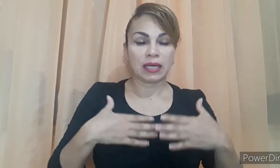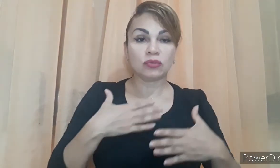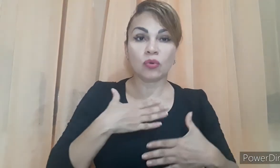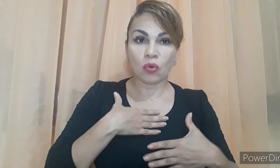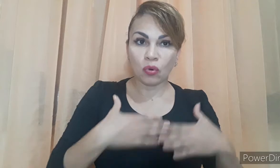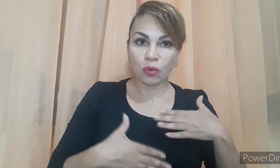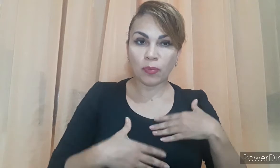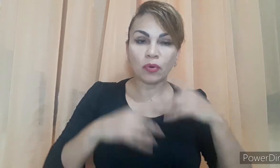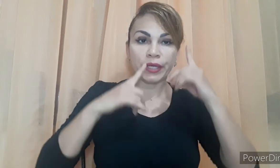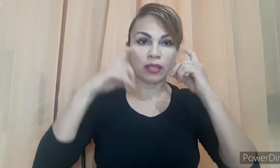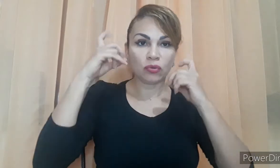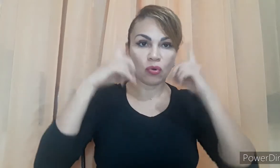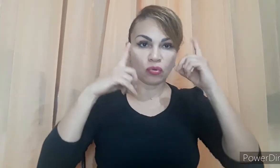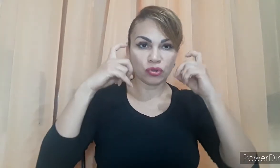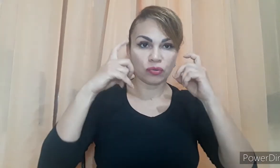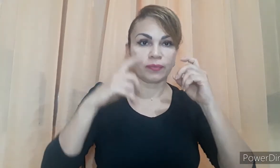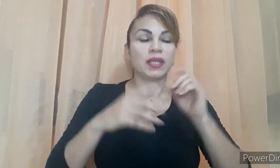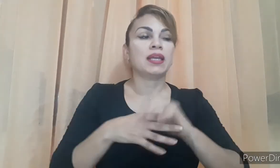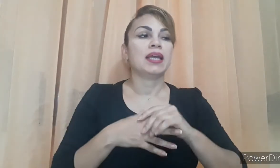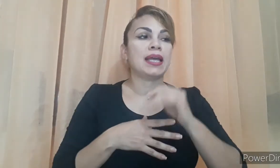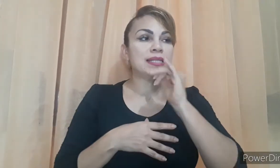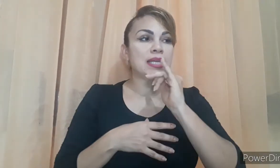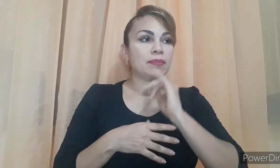No corpo e no rosto. Exemplo,